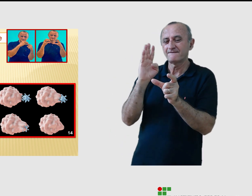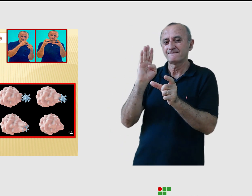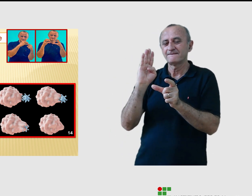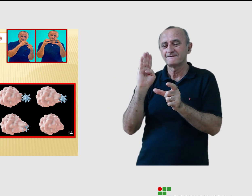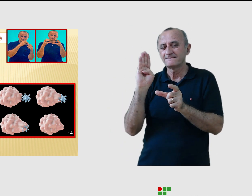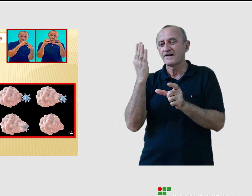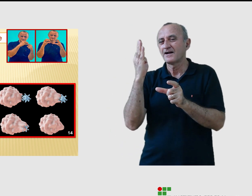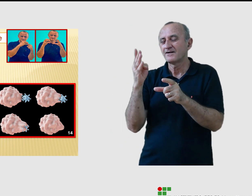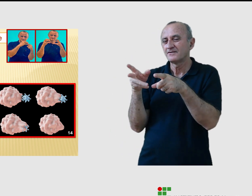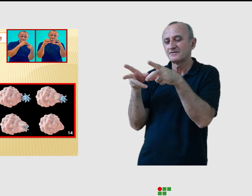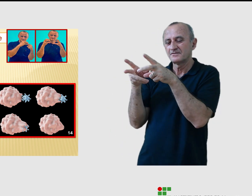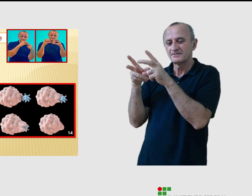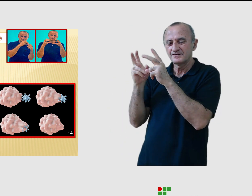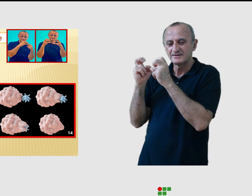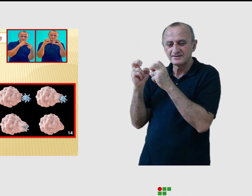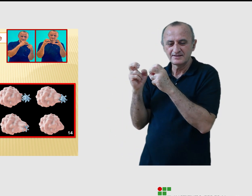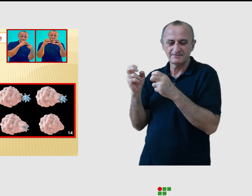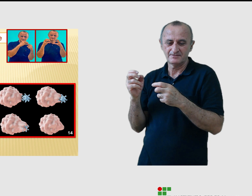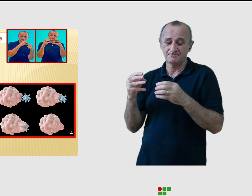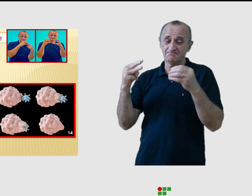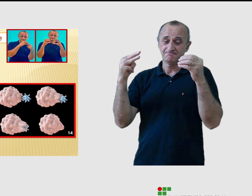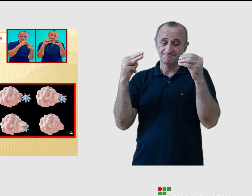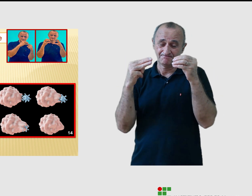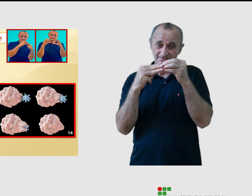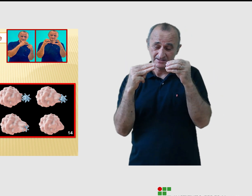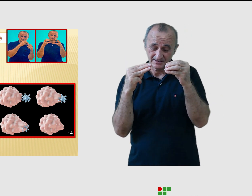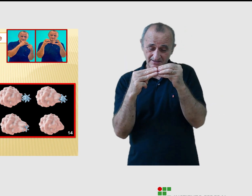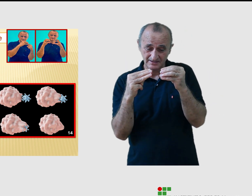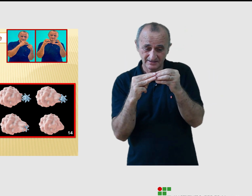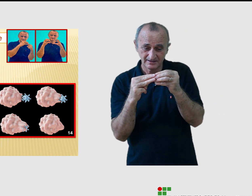falsos pés.